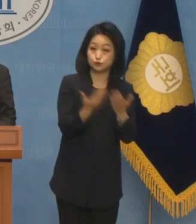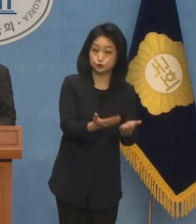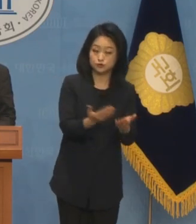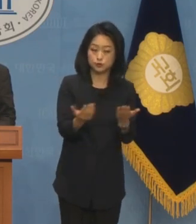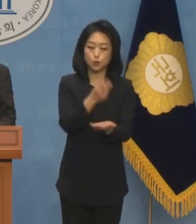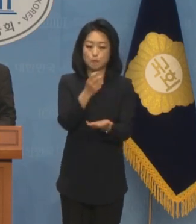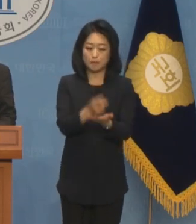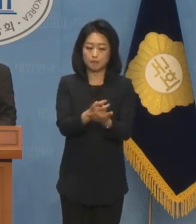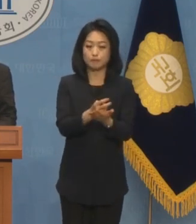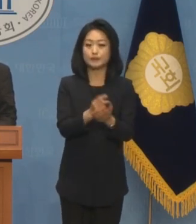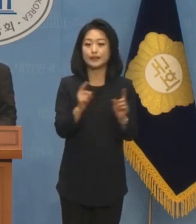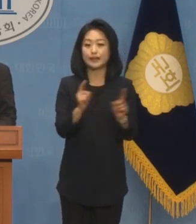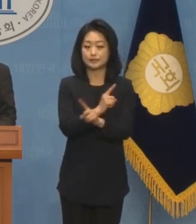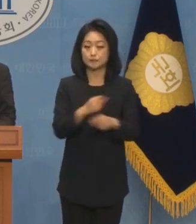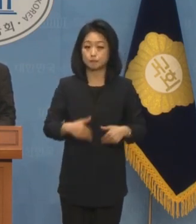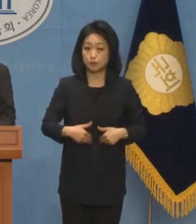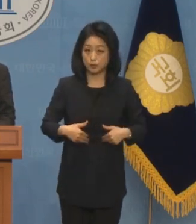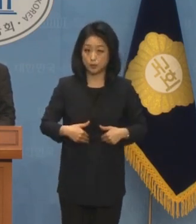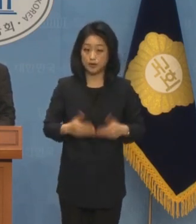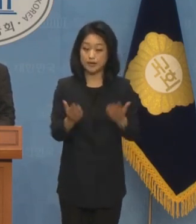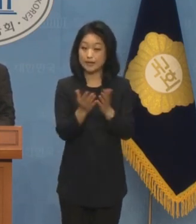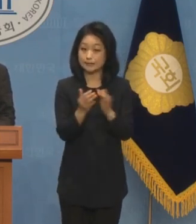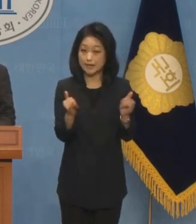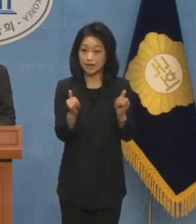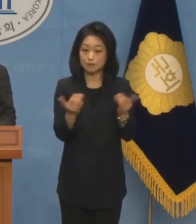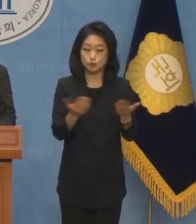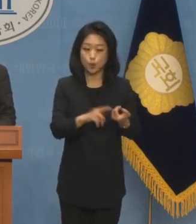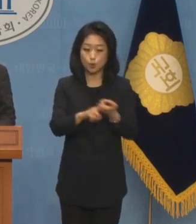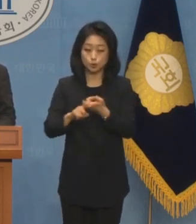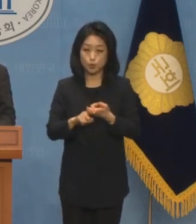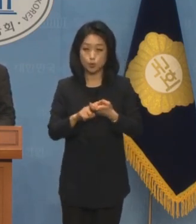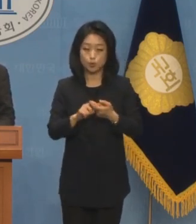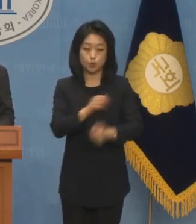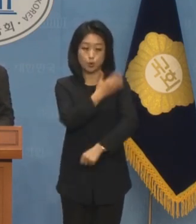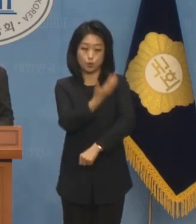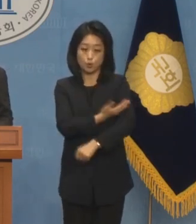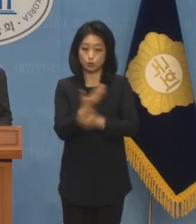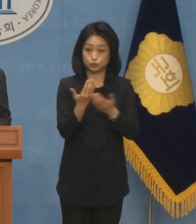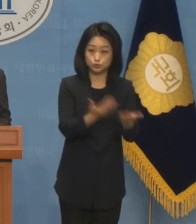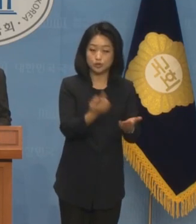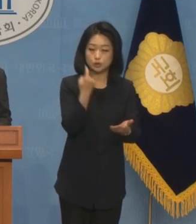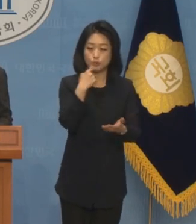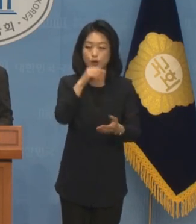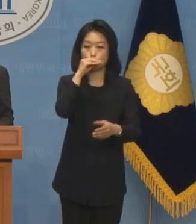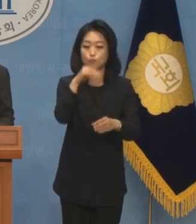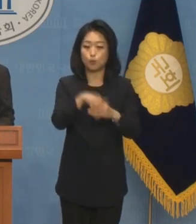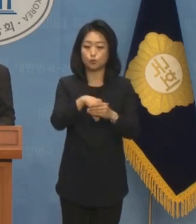개정이 필요하며 일하는 사람에게 노조할 권리를 보장하는 노란